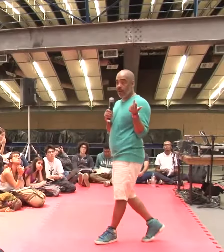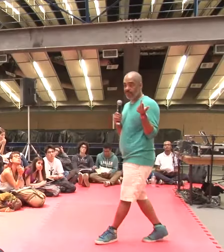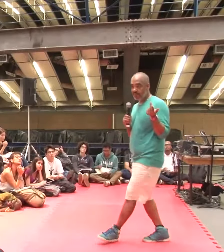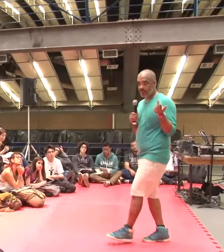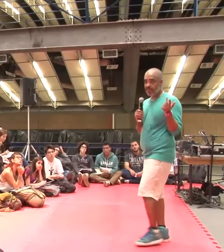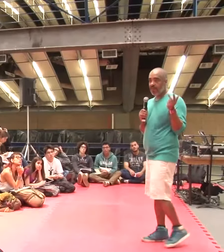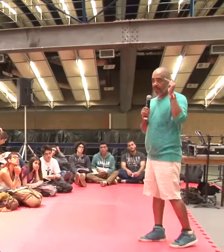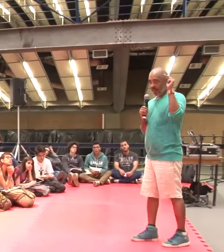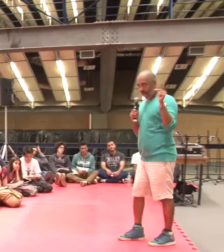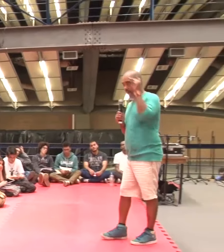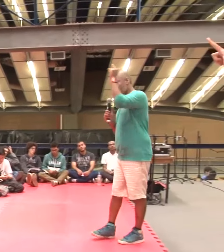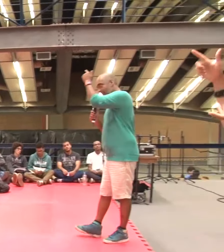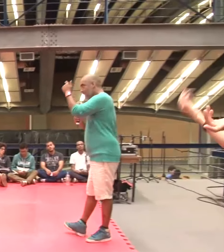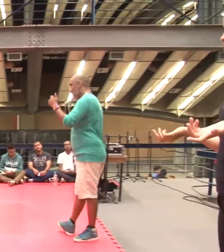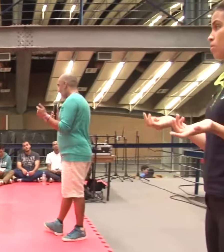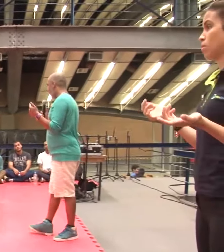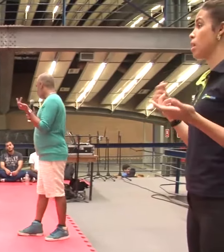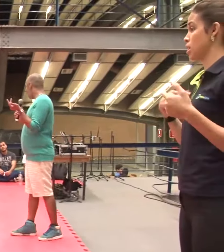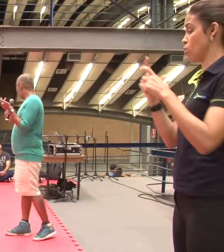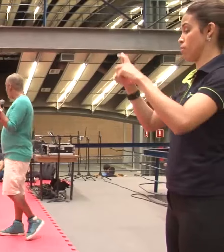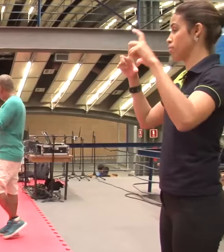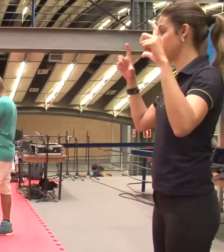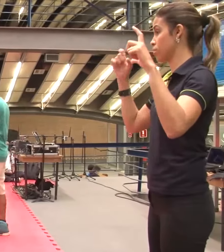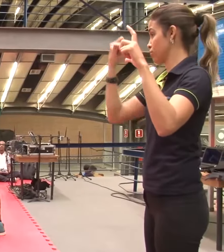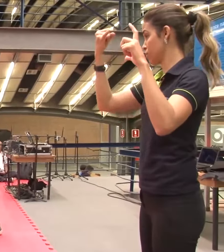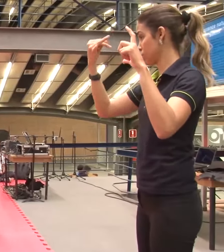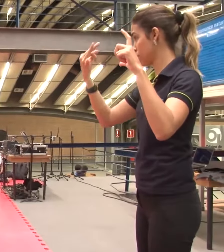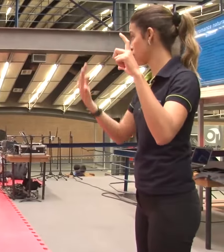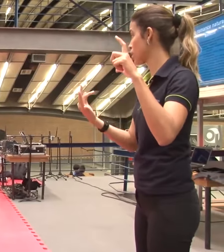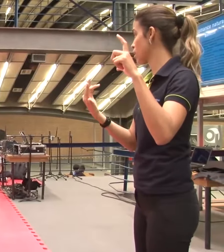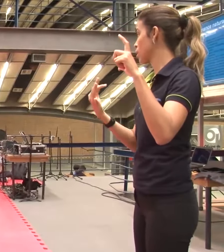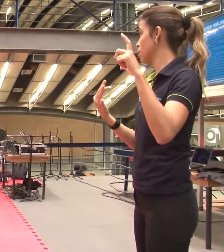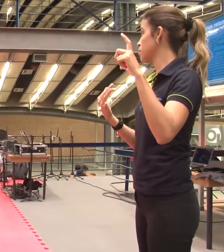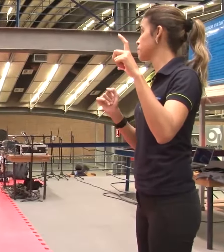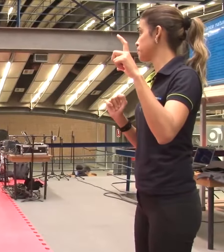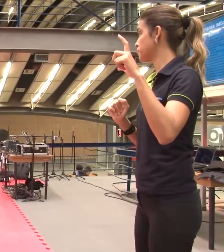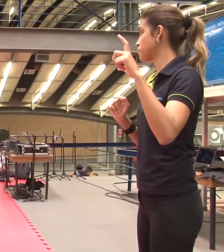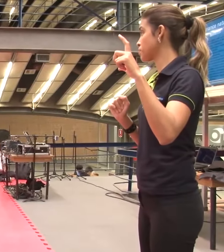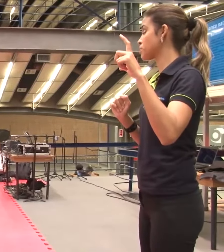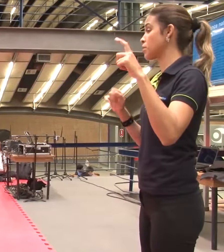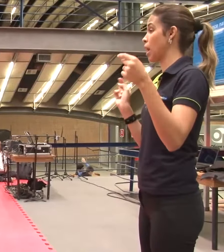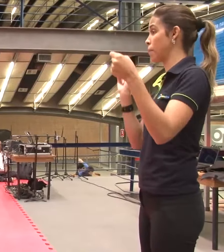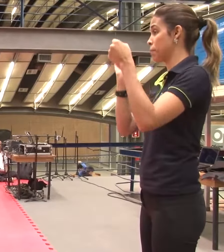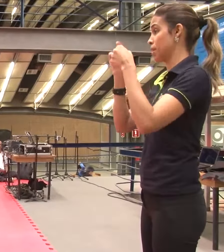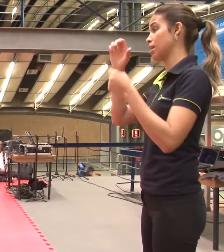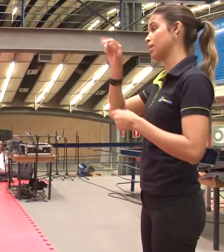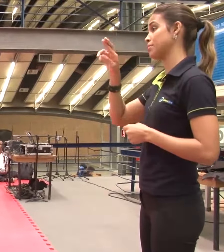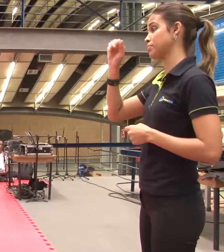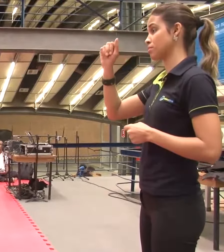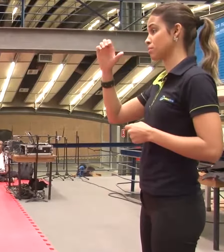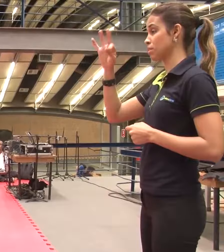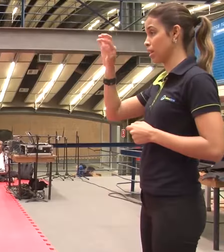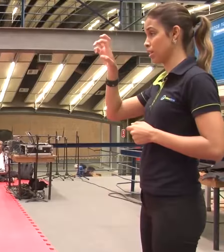e agora faço abro parênteses para fazer a questão, um apontamento de caráter político também,